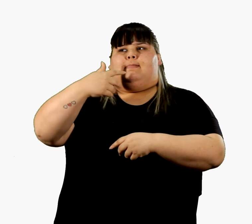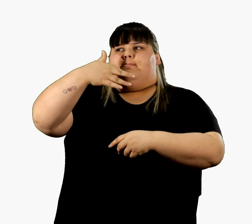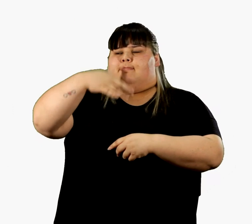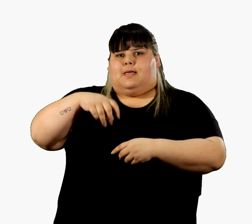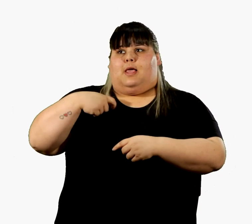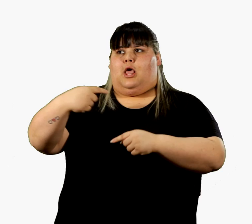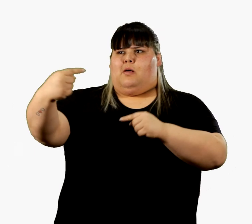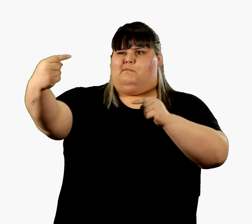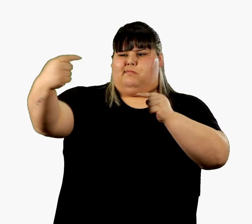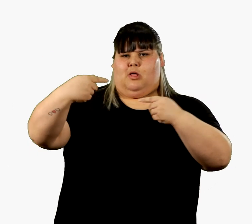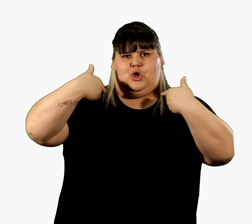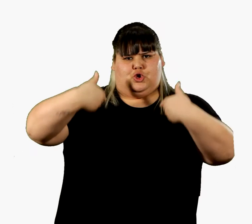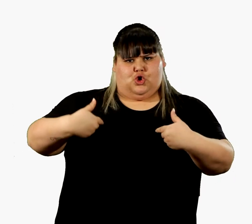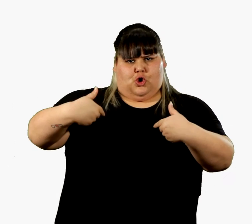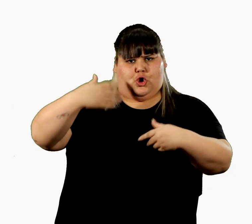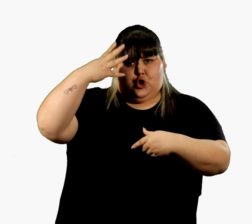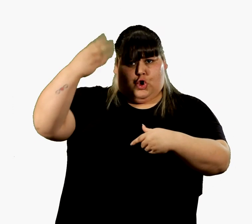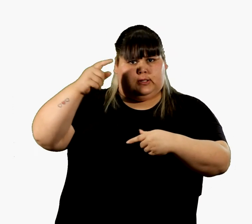sino contra la patria